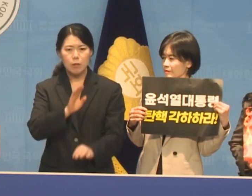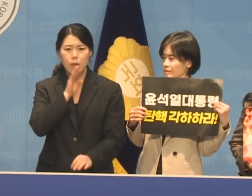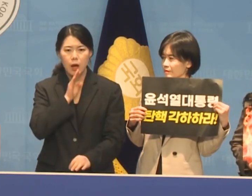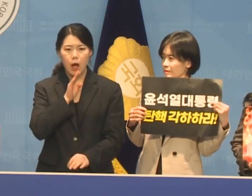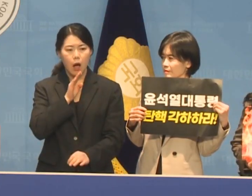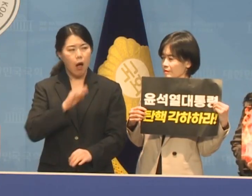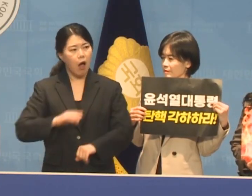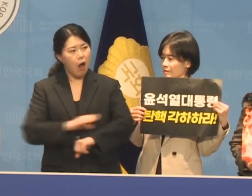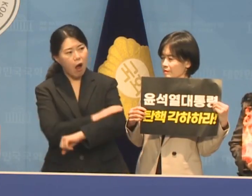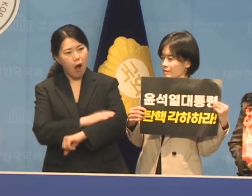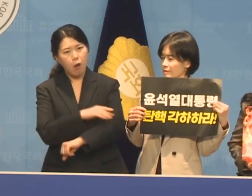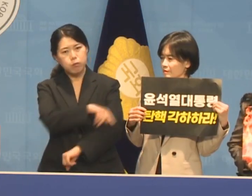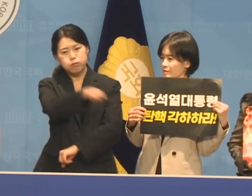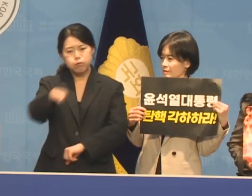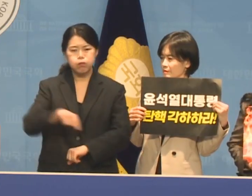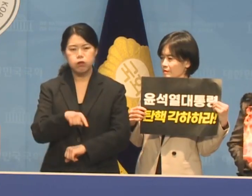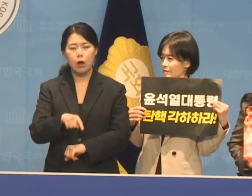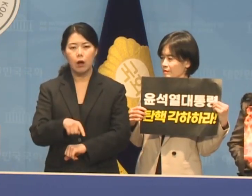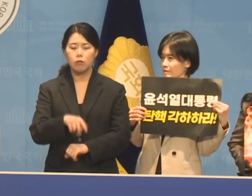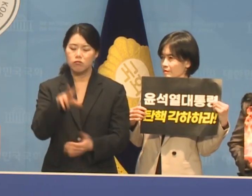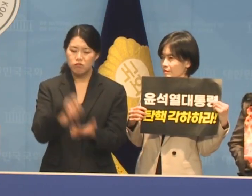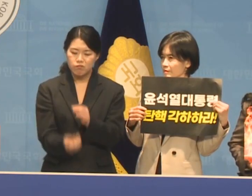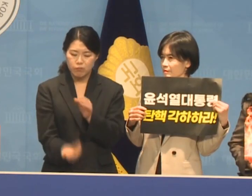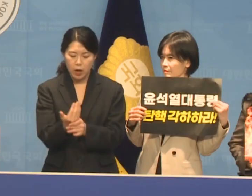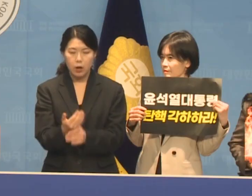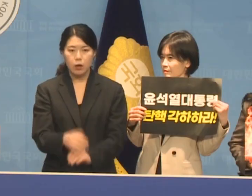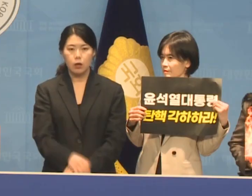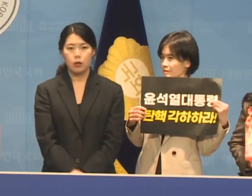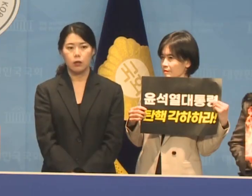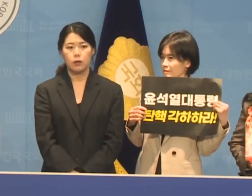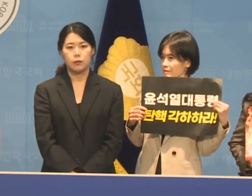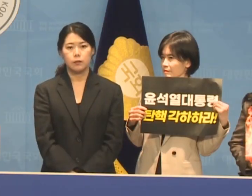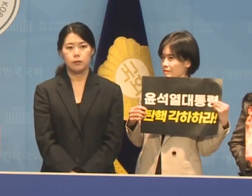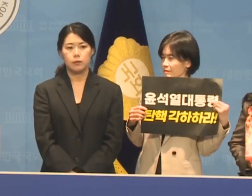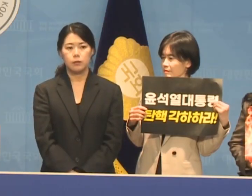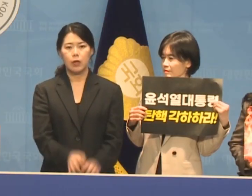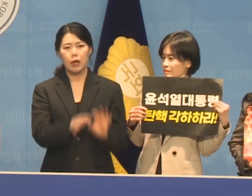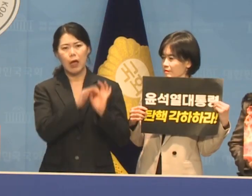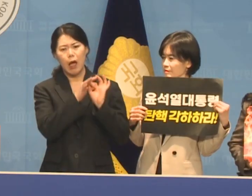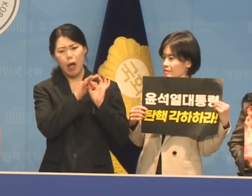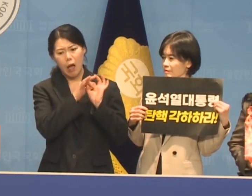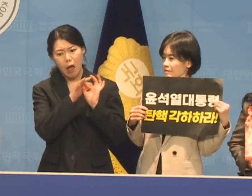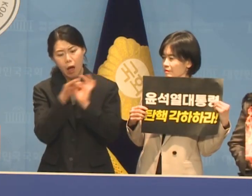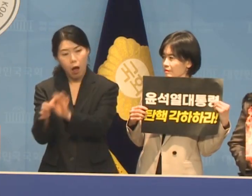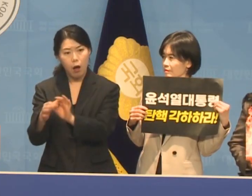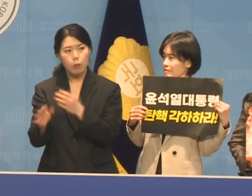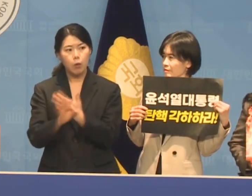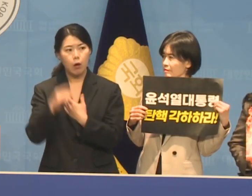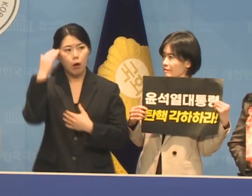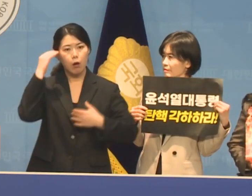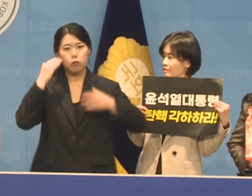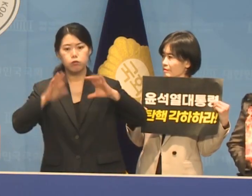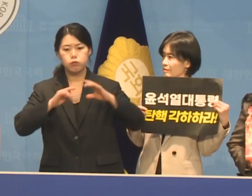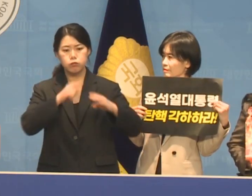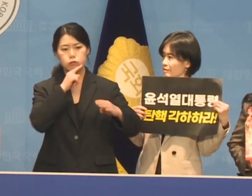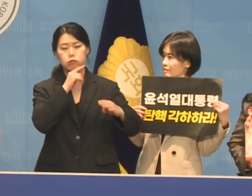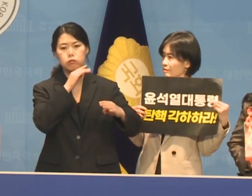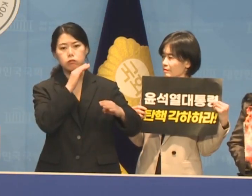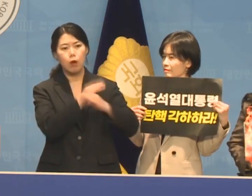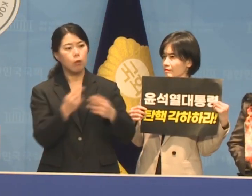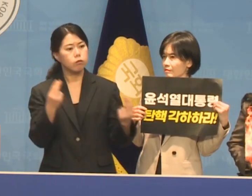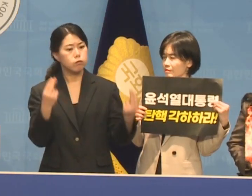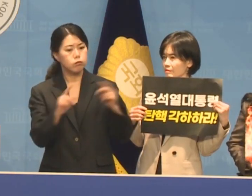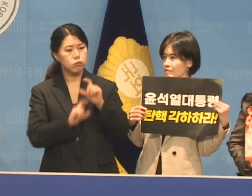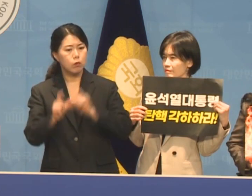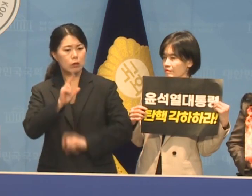패거리 집단의 패싸움으로밖에 보이지 않습니다. 이렇게 계속 가게 되면 대한민국은 북한보다 더